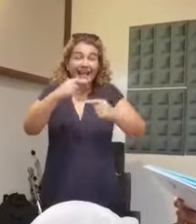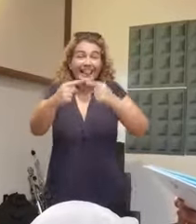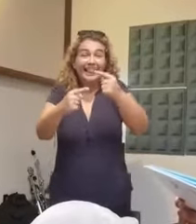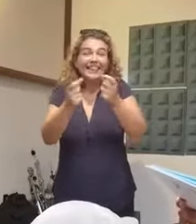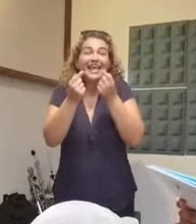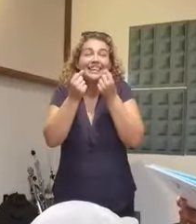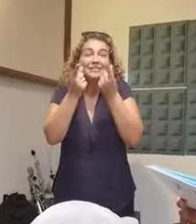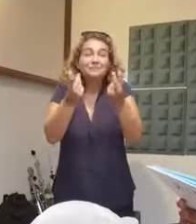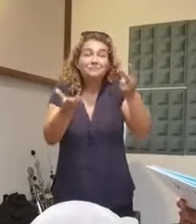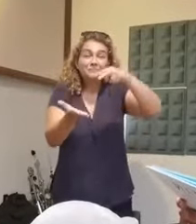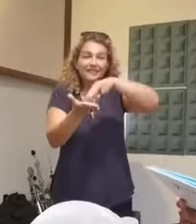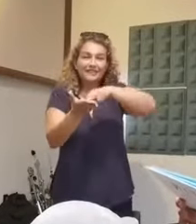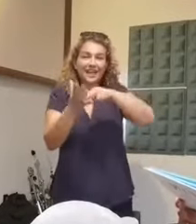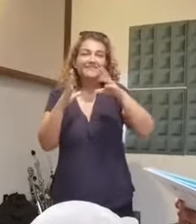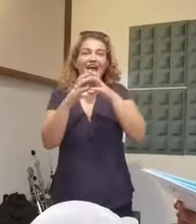de jugar.